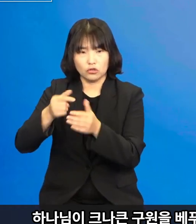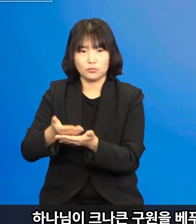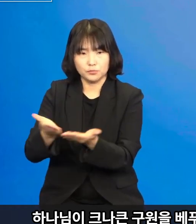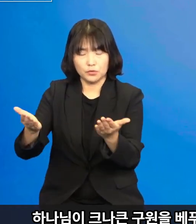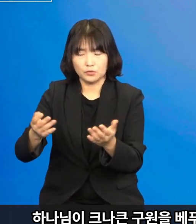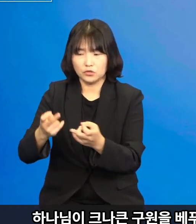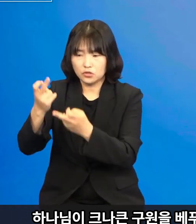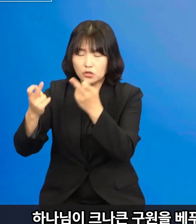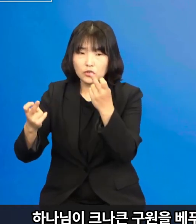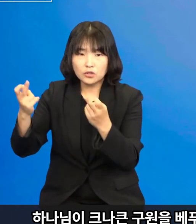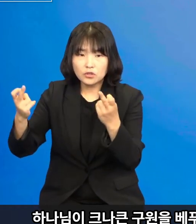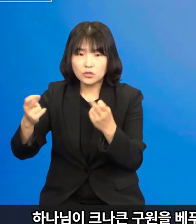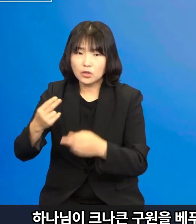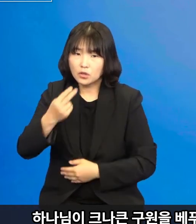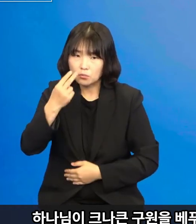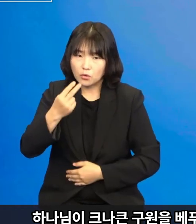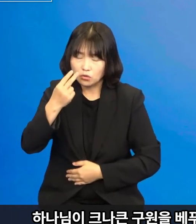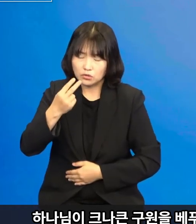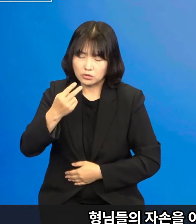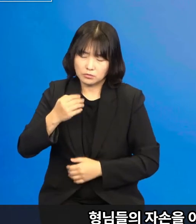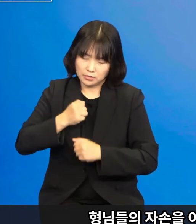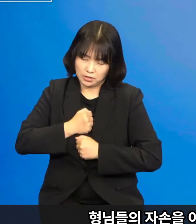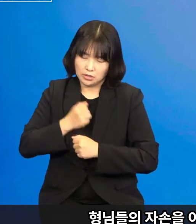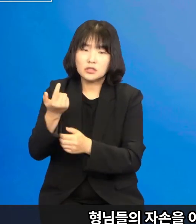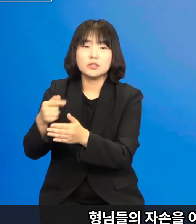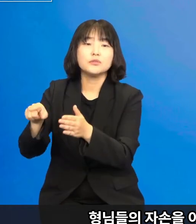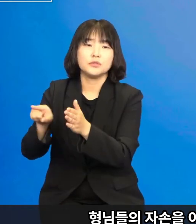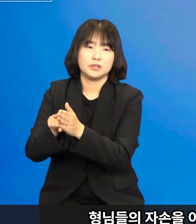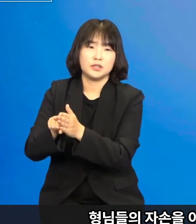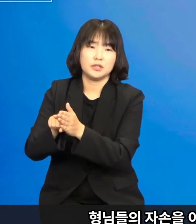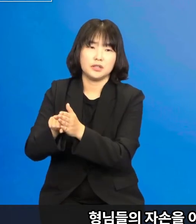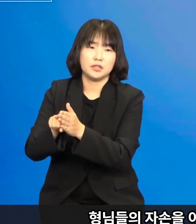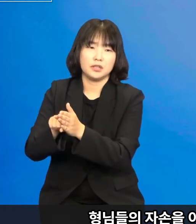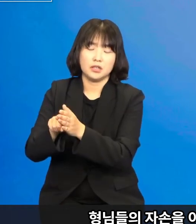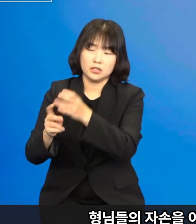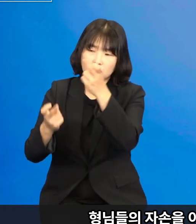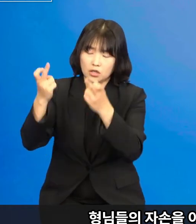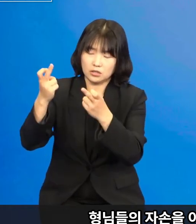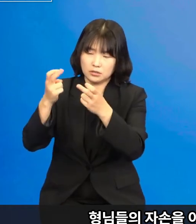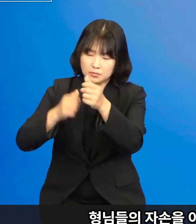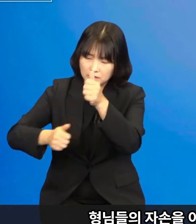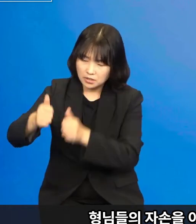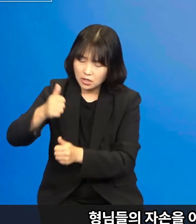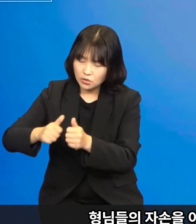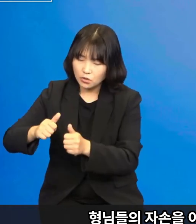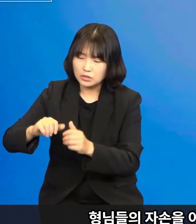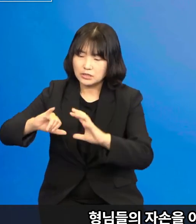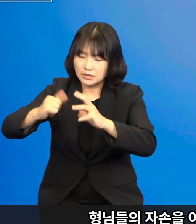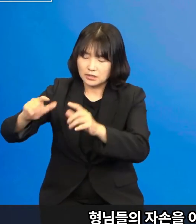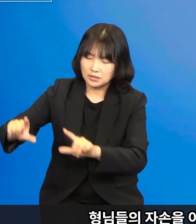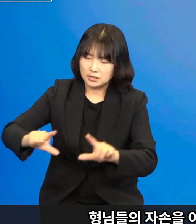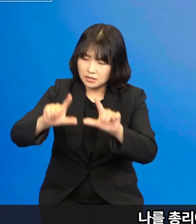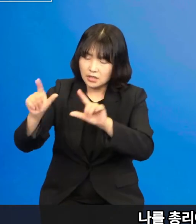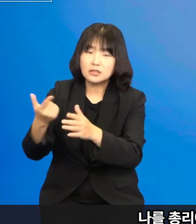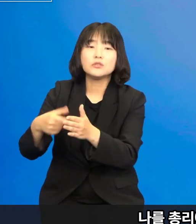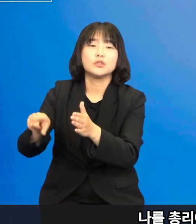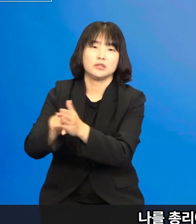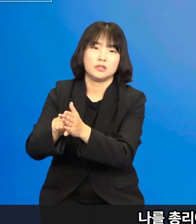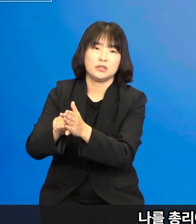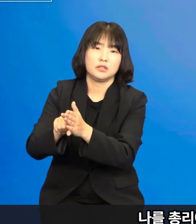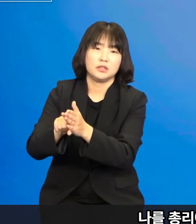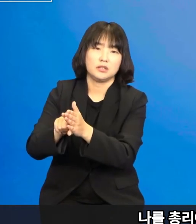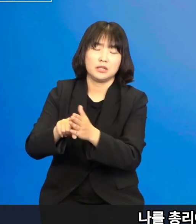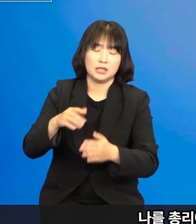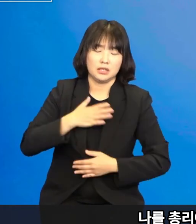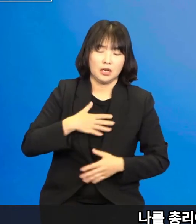형님들의 목숨을 지켜주시려고, 형님들의 자손을 이 세상에 살아남게 하시려고 나를